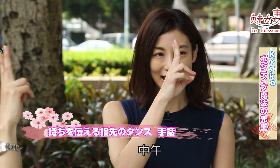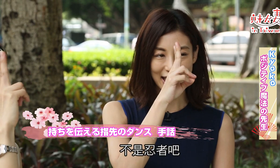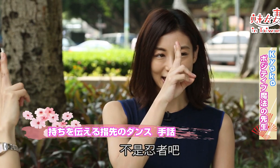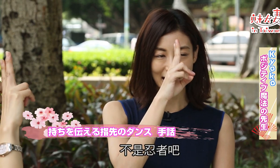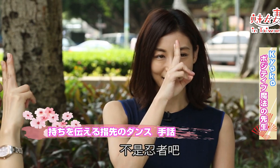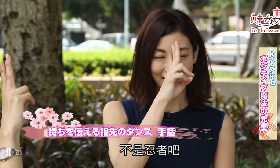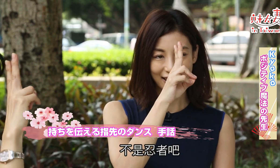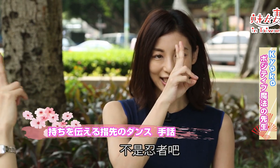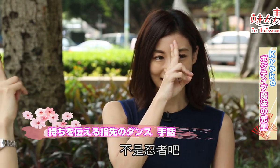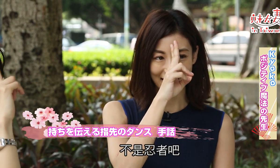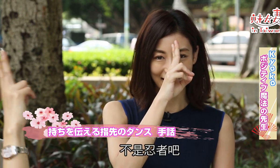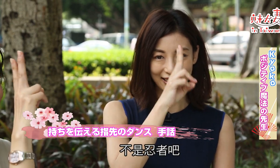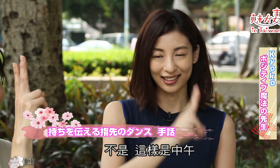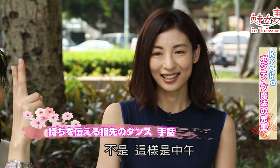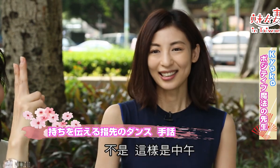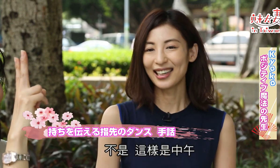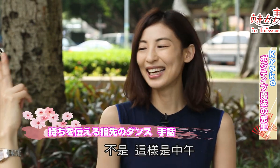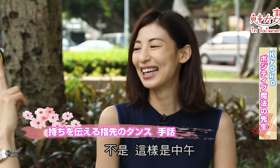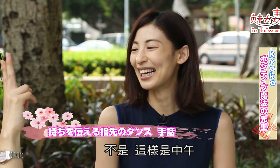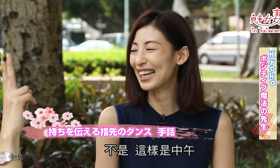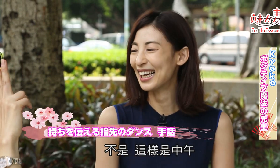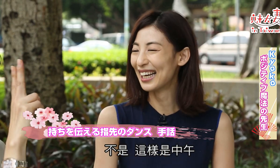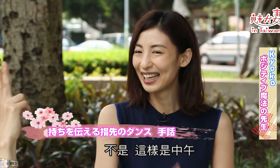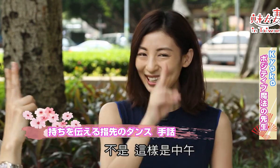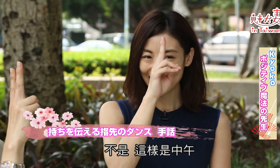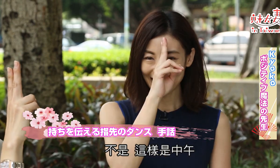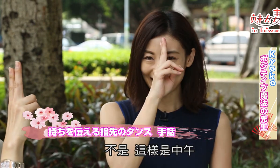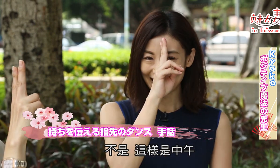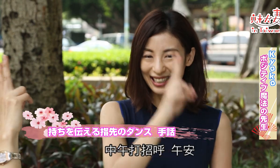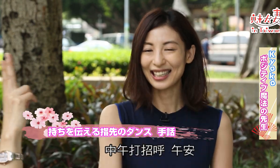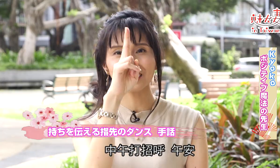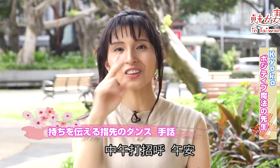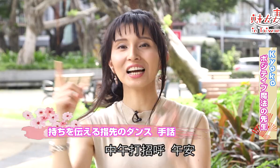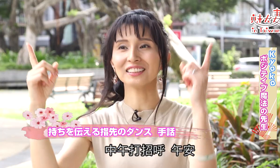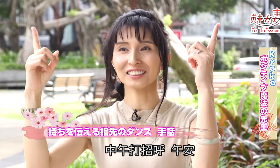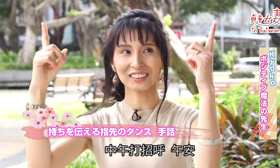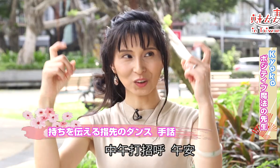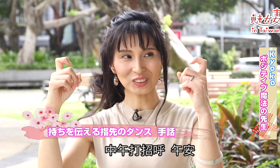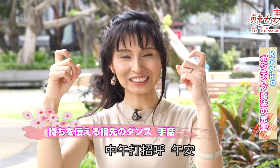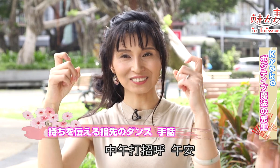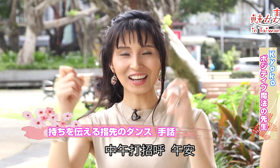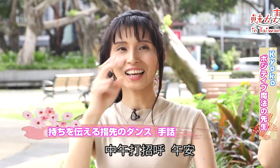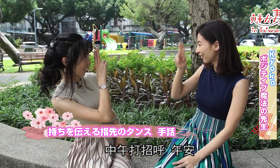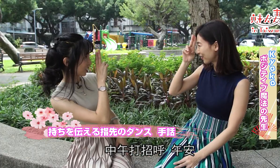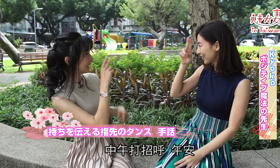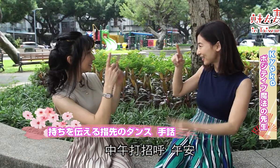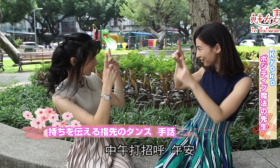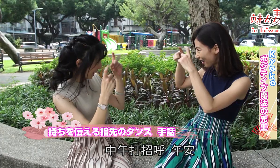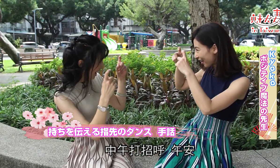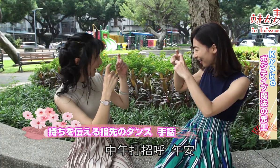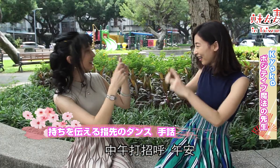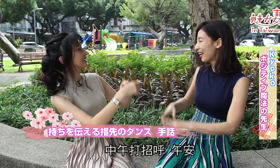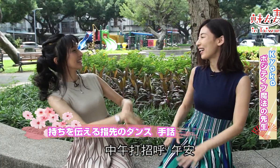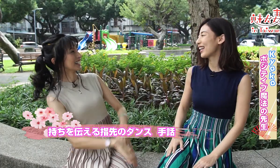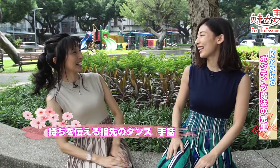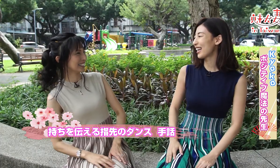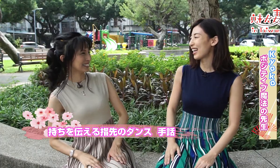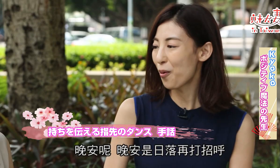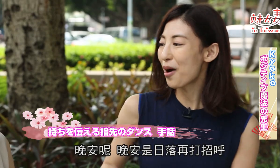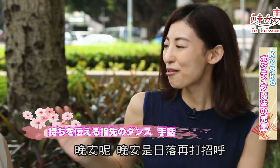ニンじゃないですね、ニン ニンじゃないですけど、まあこれがお昼みたいな。でお昼の挨拶でこんにちは、 こんにちは、 そんな感じで、 こんばんは、